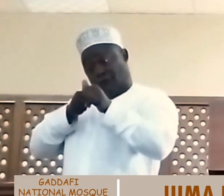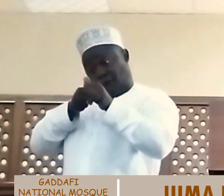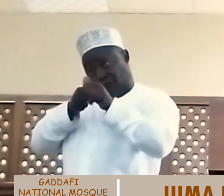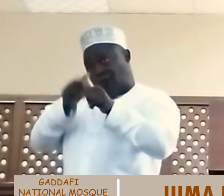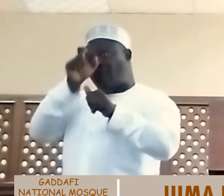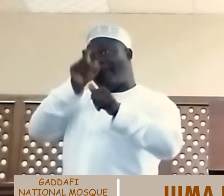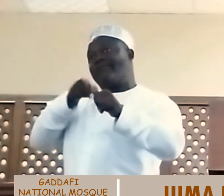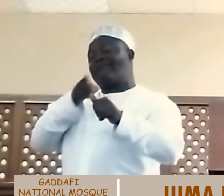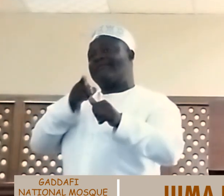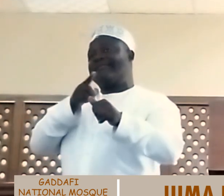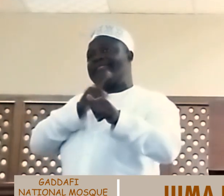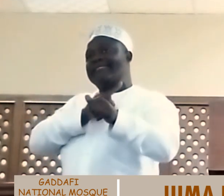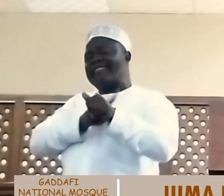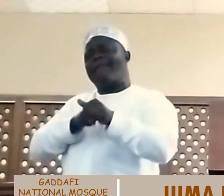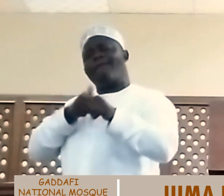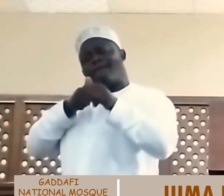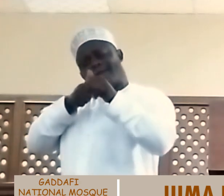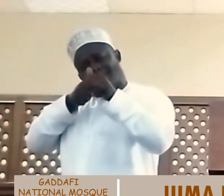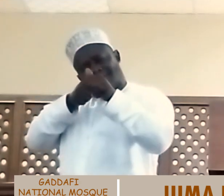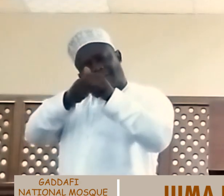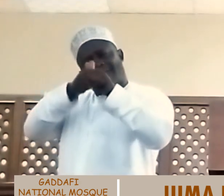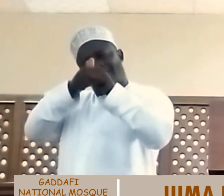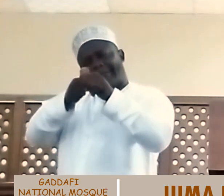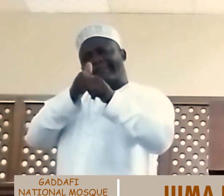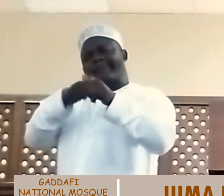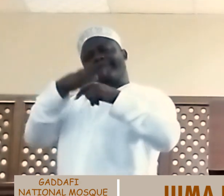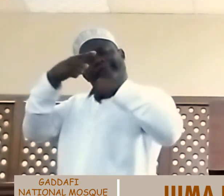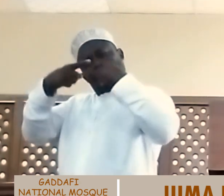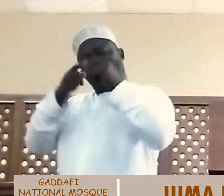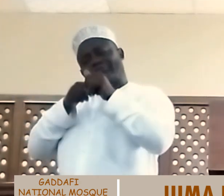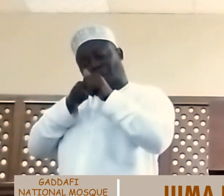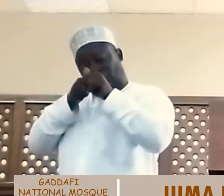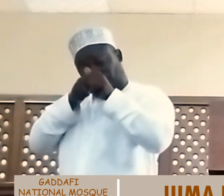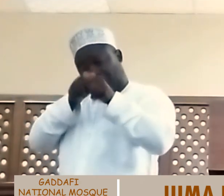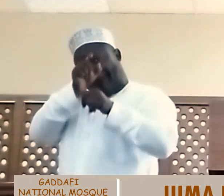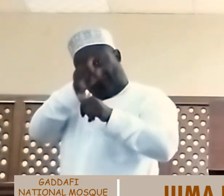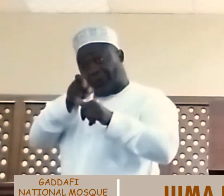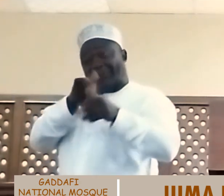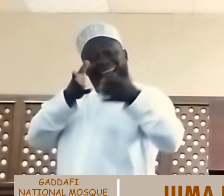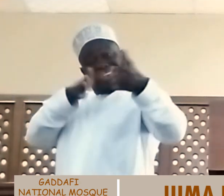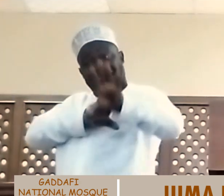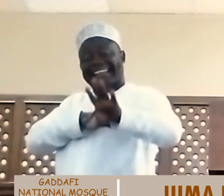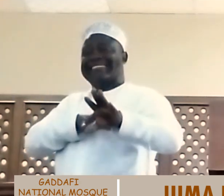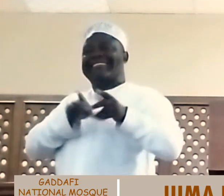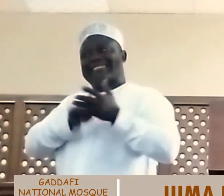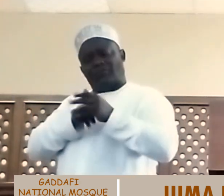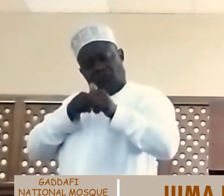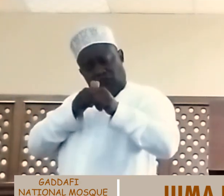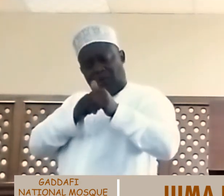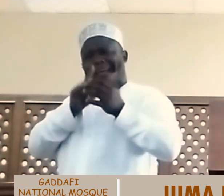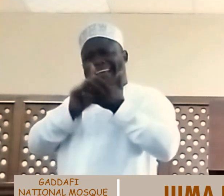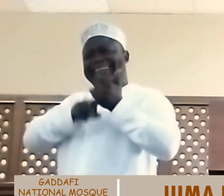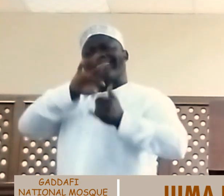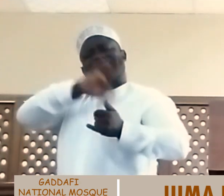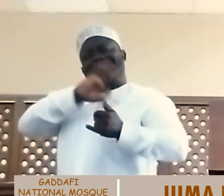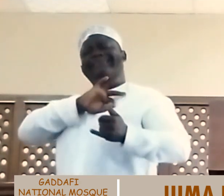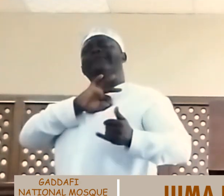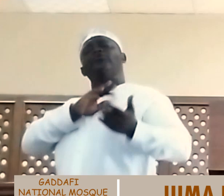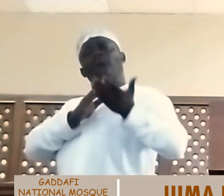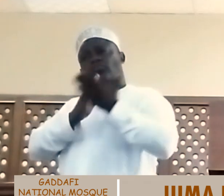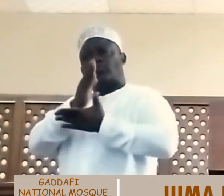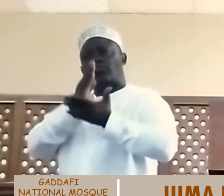omuntu olugoberera bisigala bitambulira ku muntu ng'abifunamu empeera olufuna